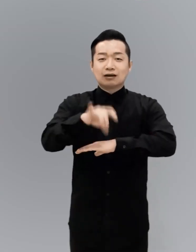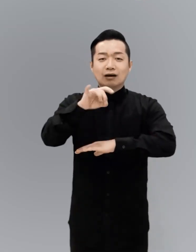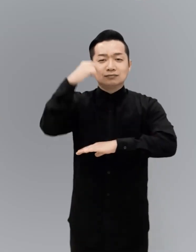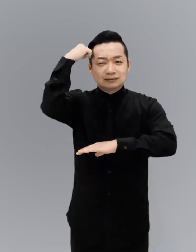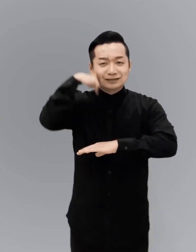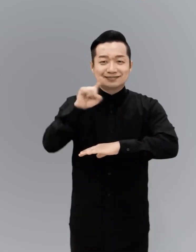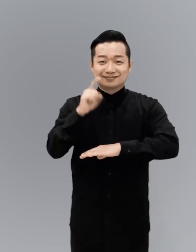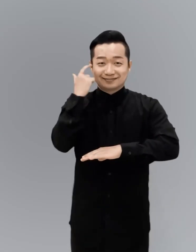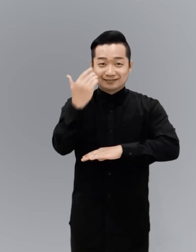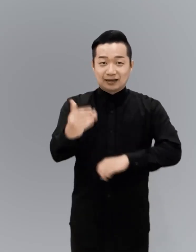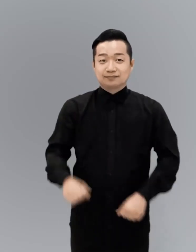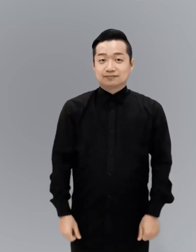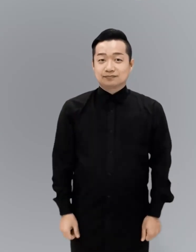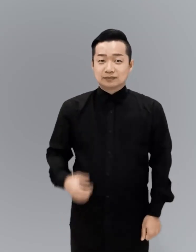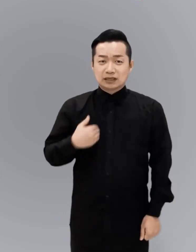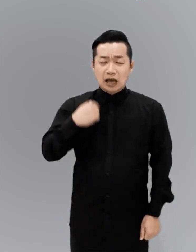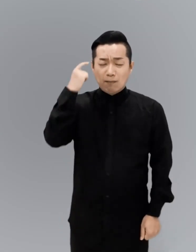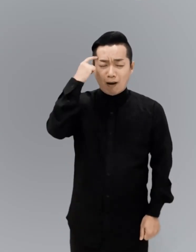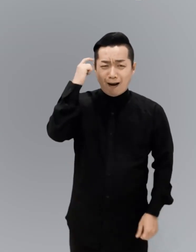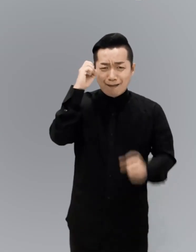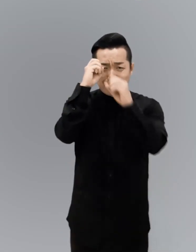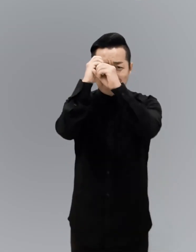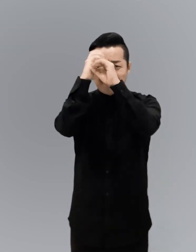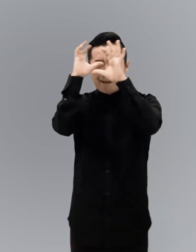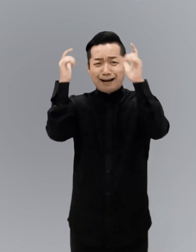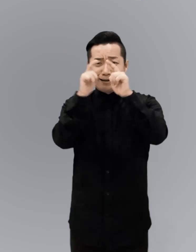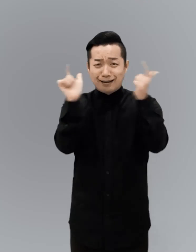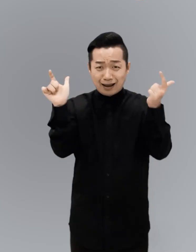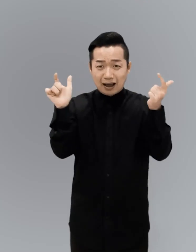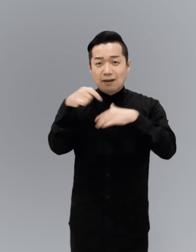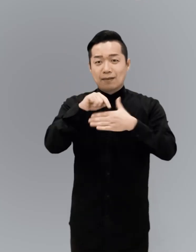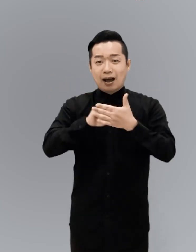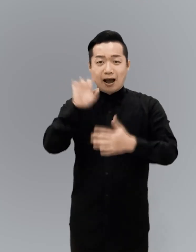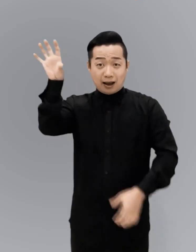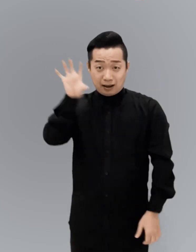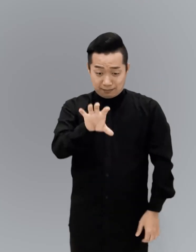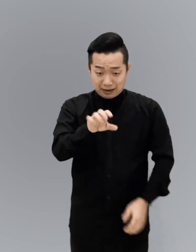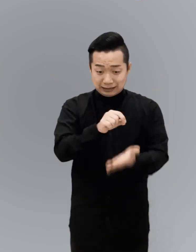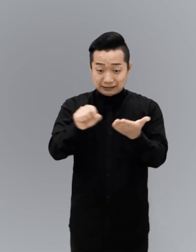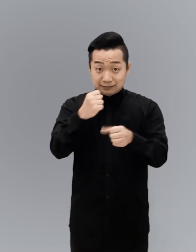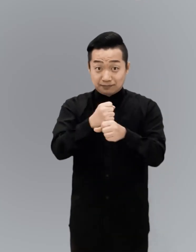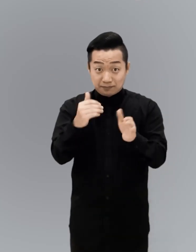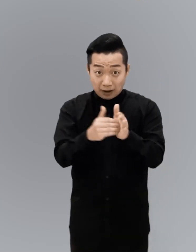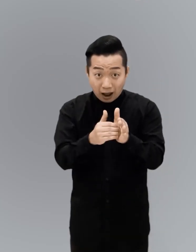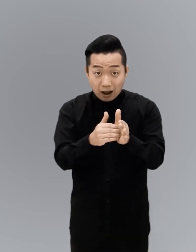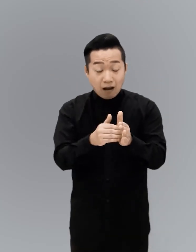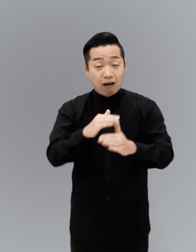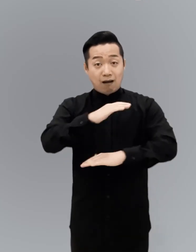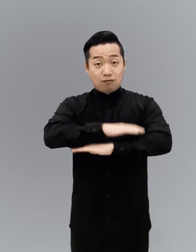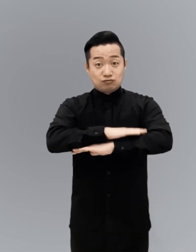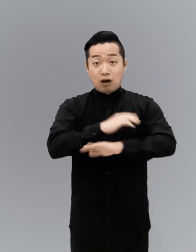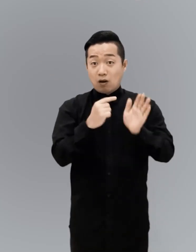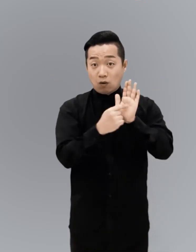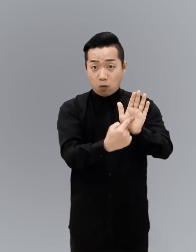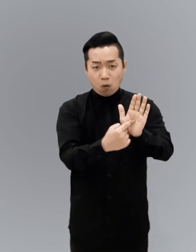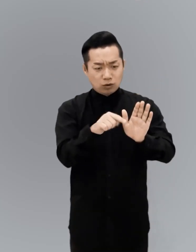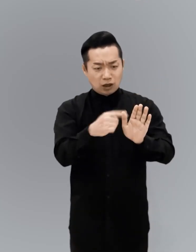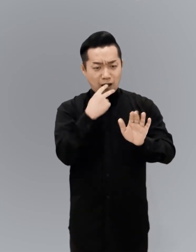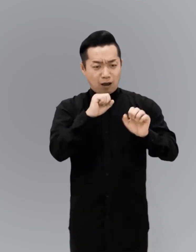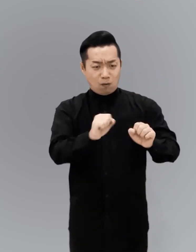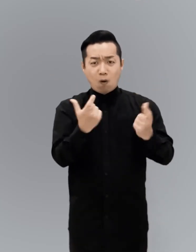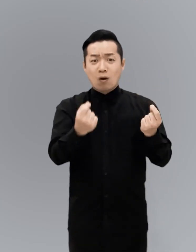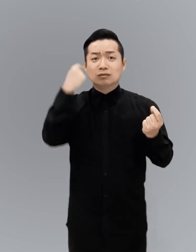소감이 어떠신가요? 제 머릿속에 있는 것들을 마음으로 담아서 글을 썼는데 그게 막상 나오니까 어떤